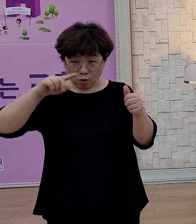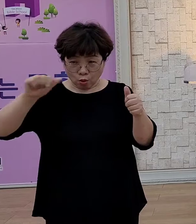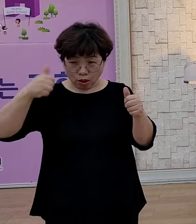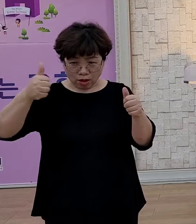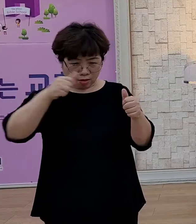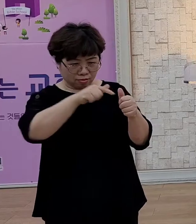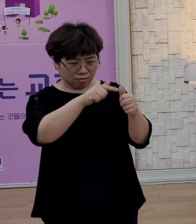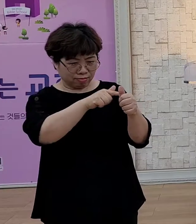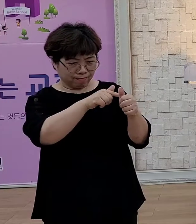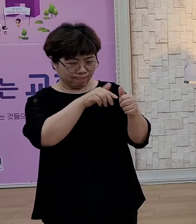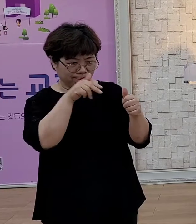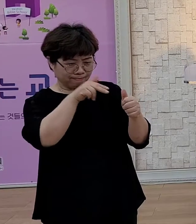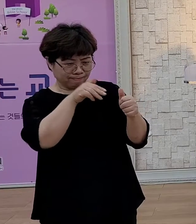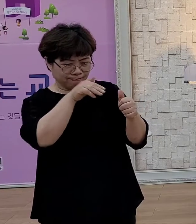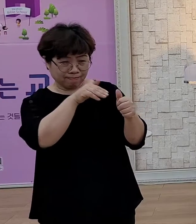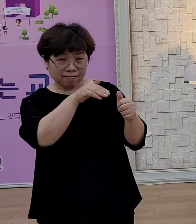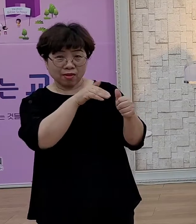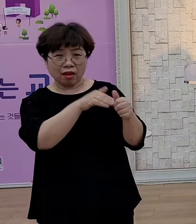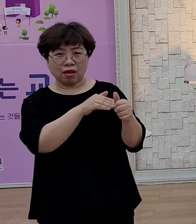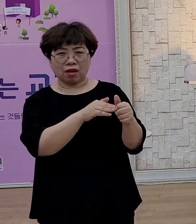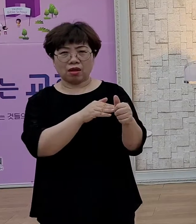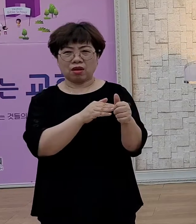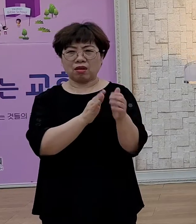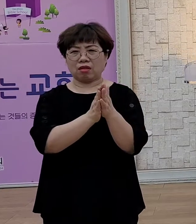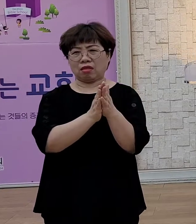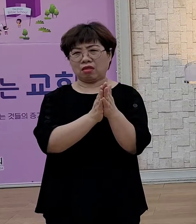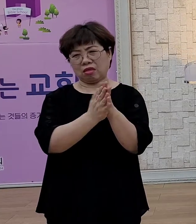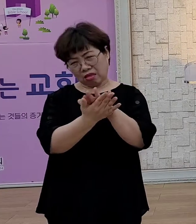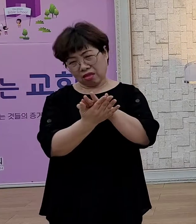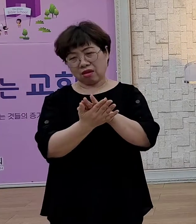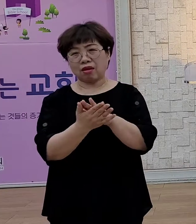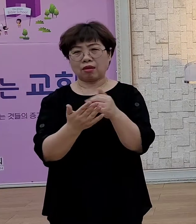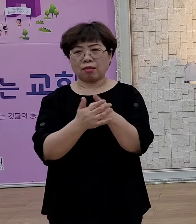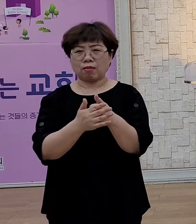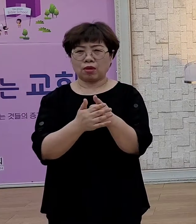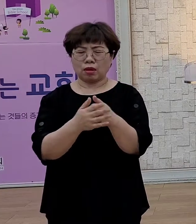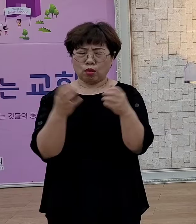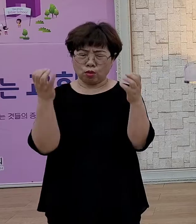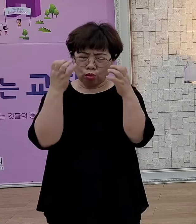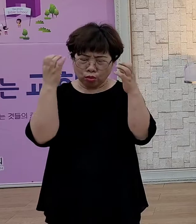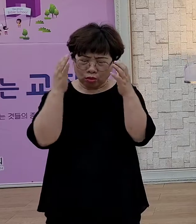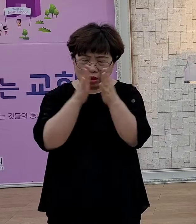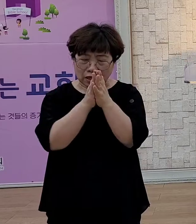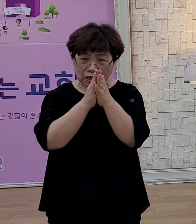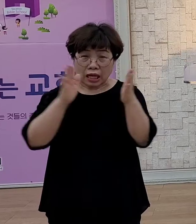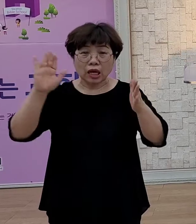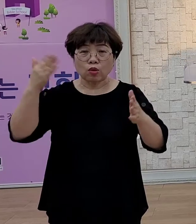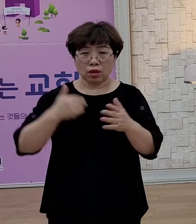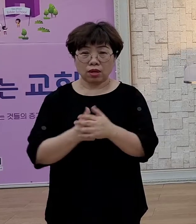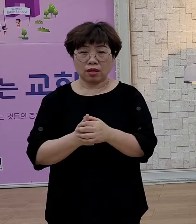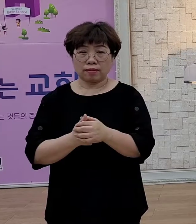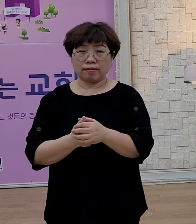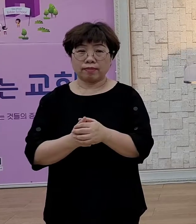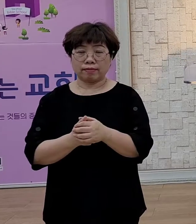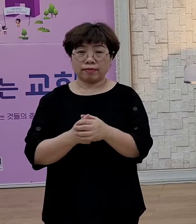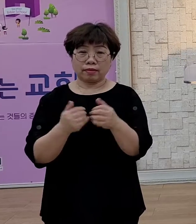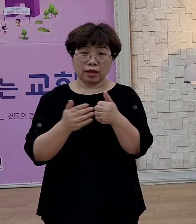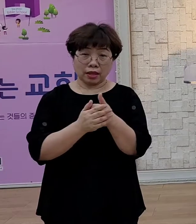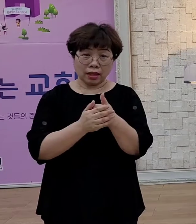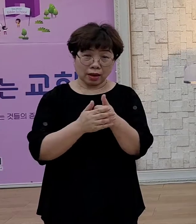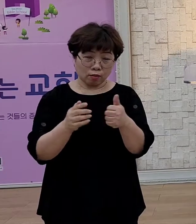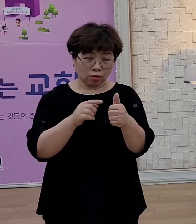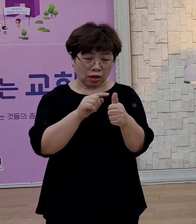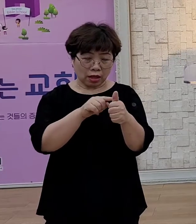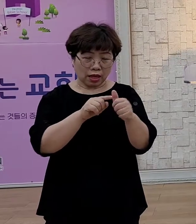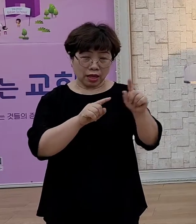되겠다. 이렇게 생각하게 됩니다. 그날부터 이 다윗은